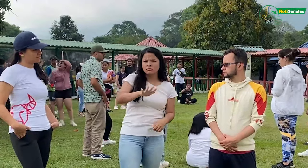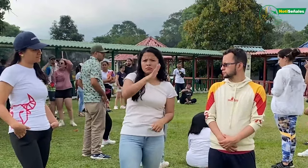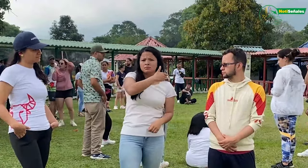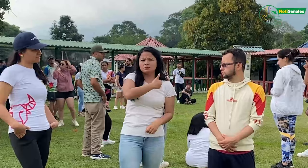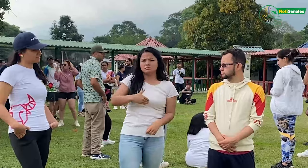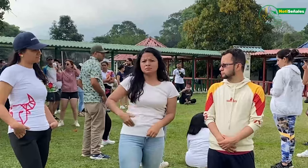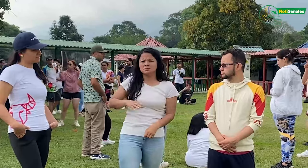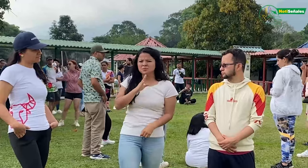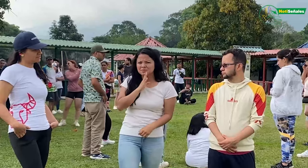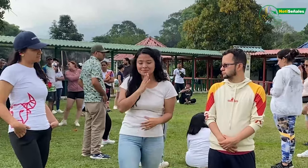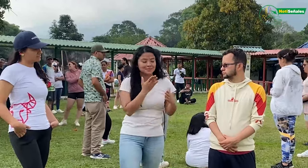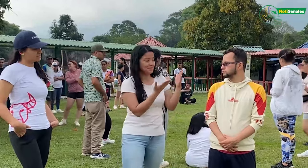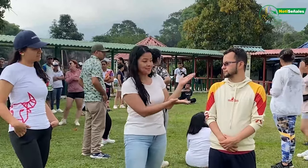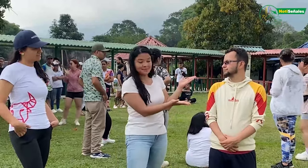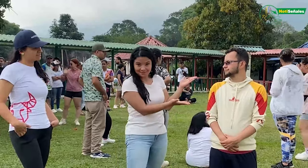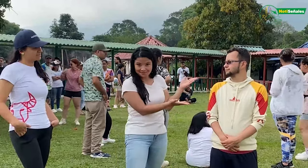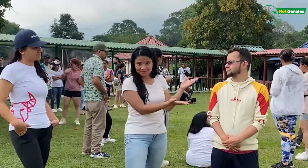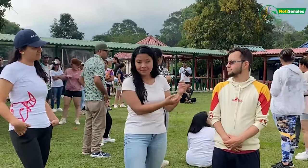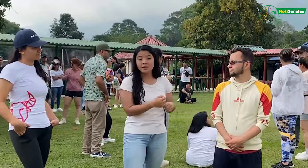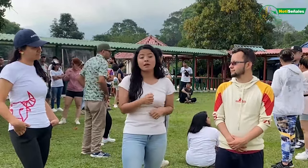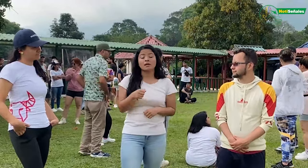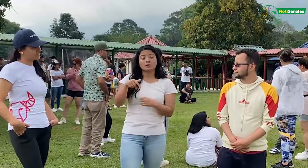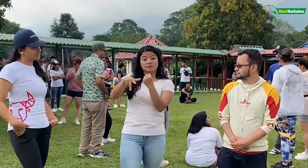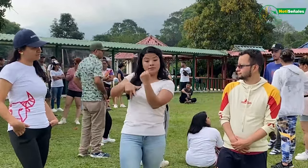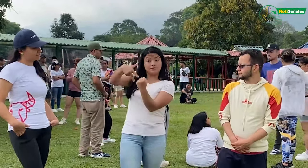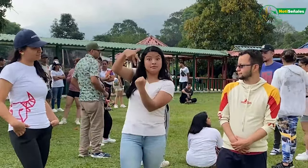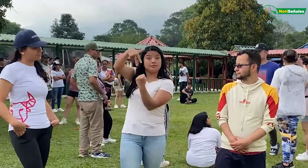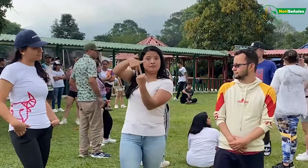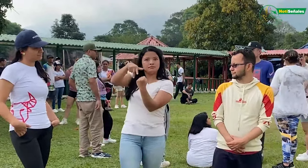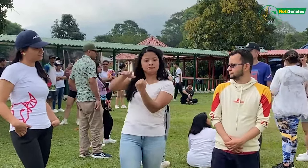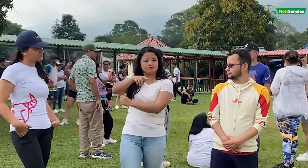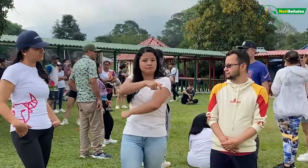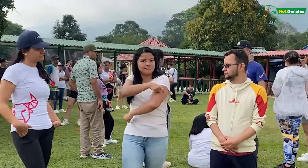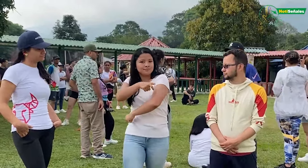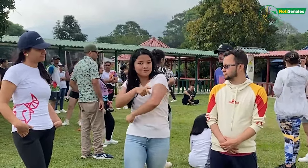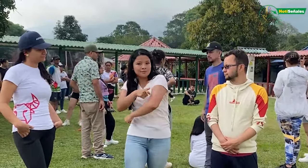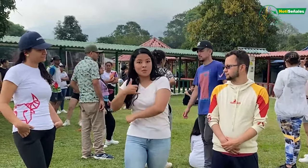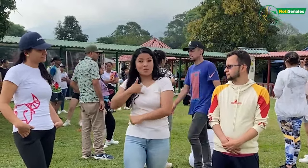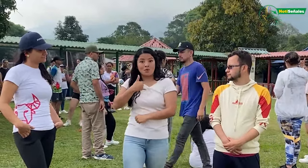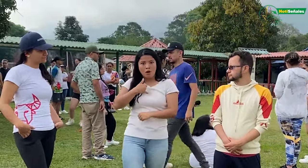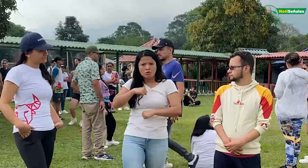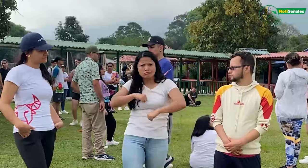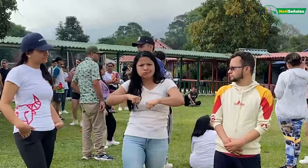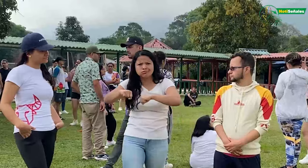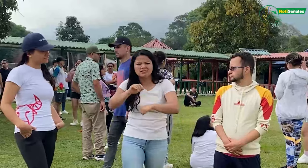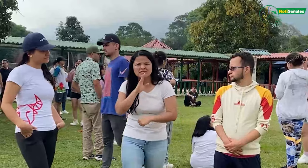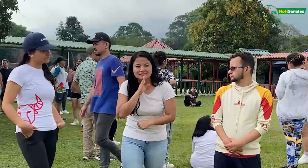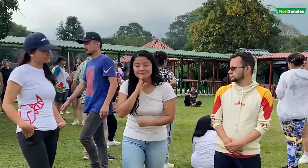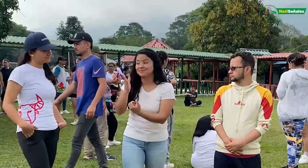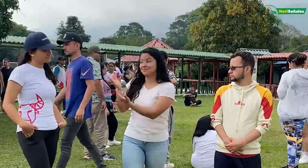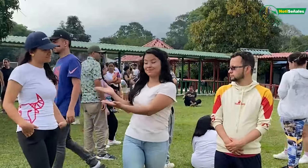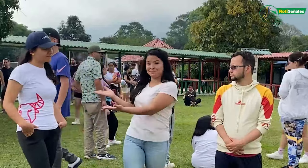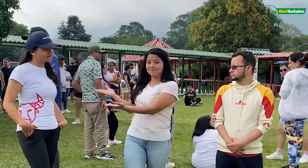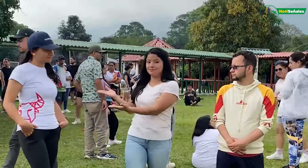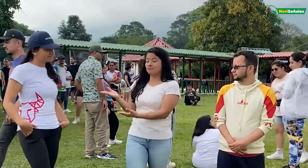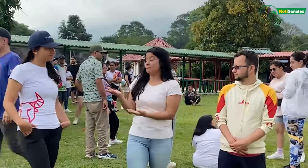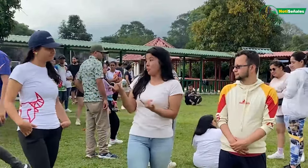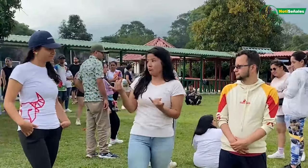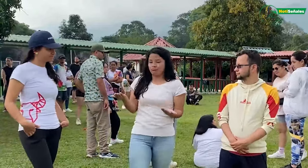Juventud Sorda, CNJS. Nos encontramos con su presidente y con una persona del CIAJ, Alisor.